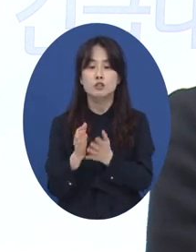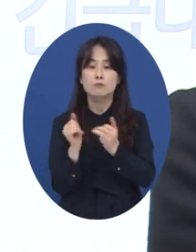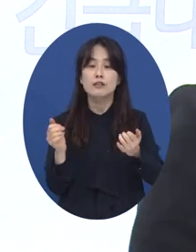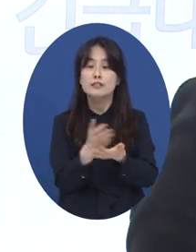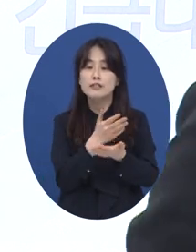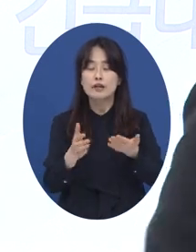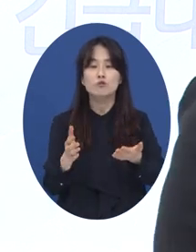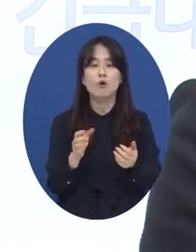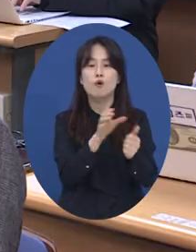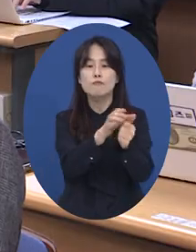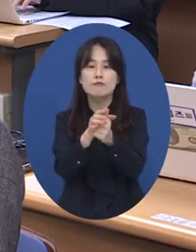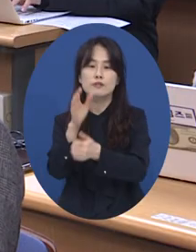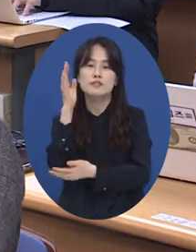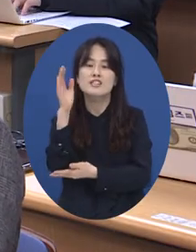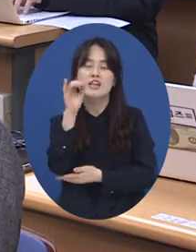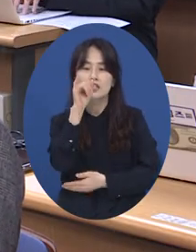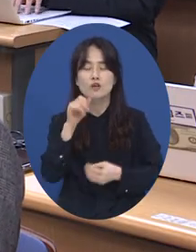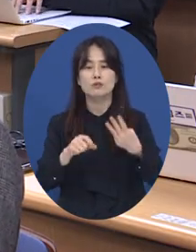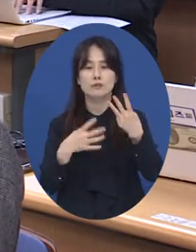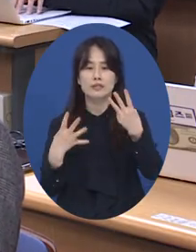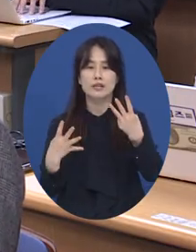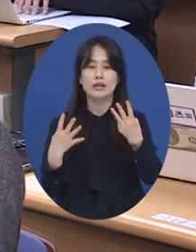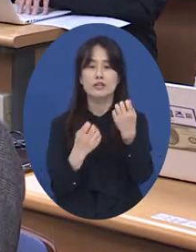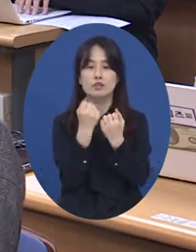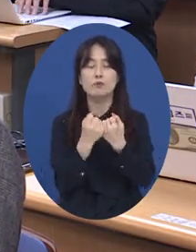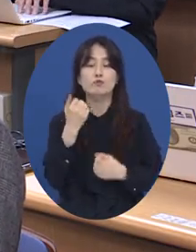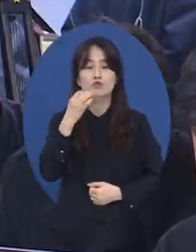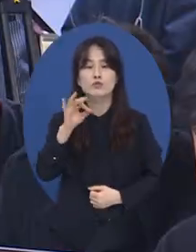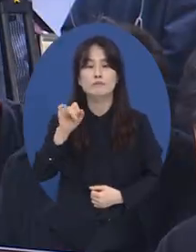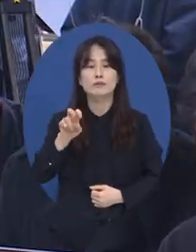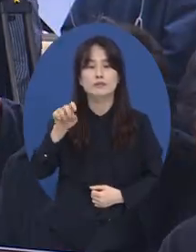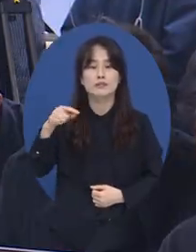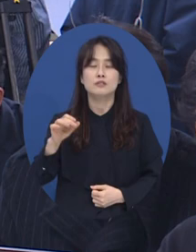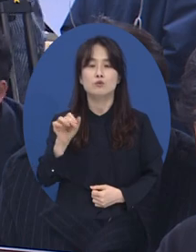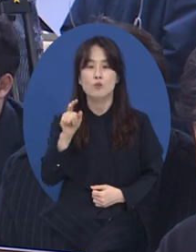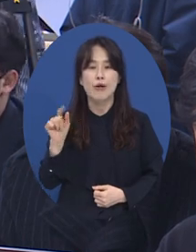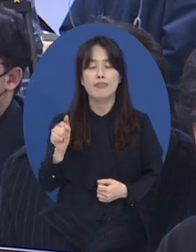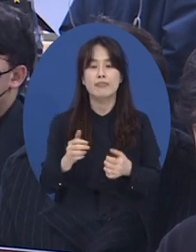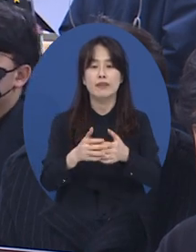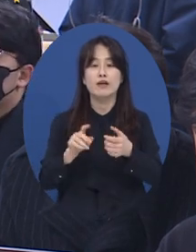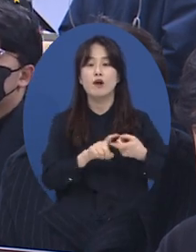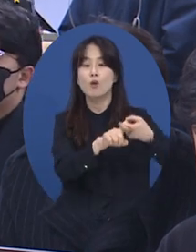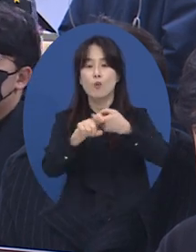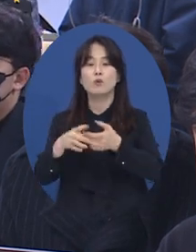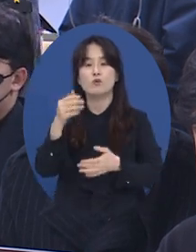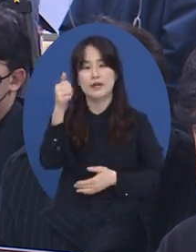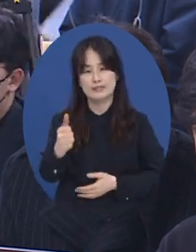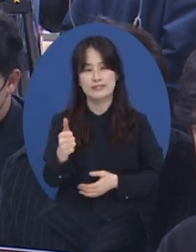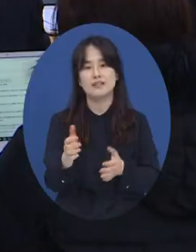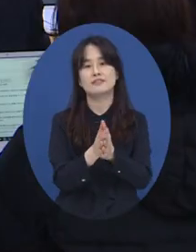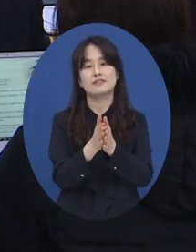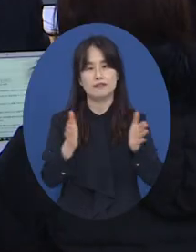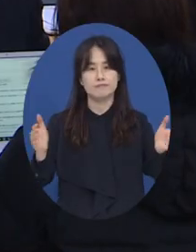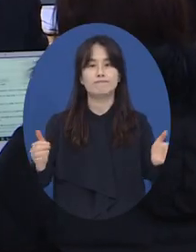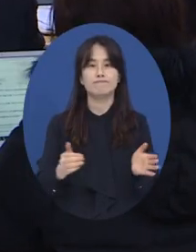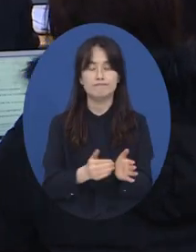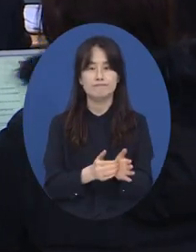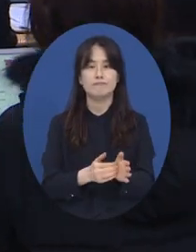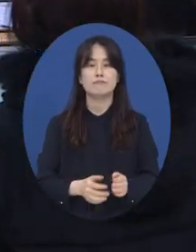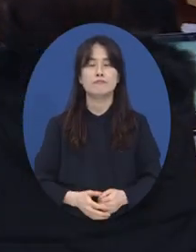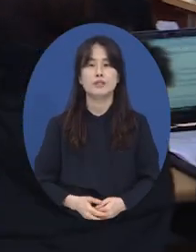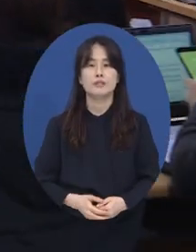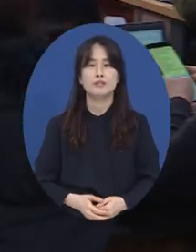나누어 진행할 예정인데 3월 4일 브리핑은 임 승 과 경기도 코론 알고 긴급 대책 땅 공동 단장이 시작했습니다